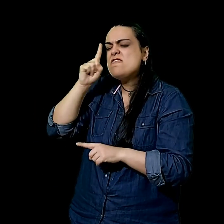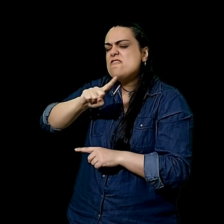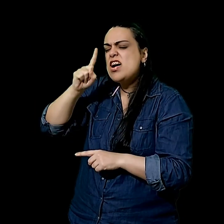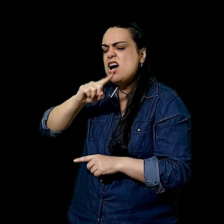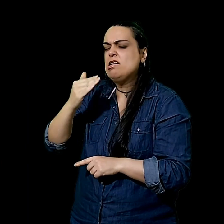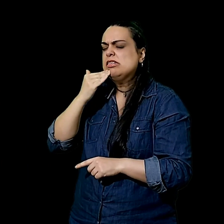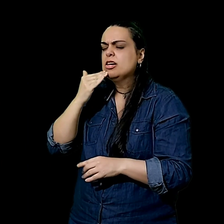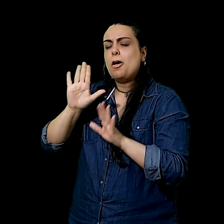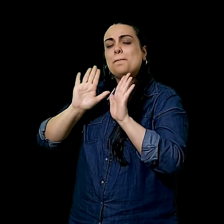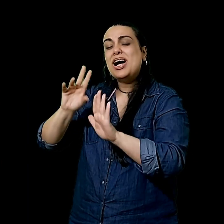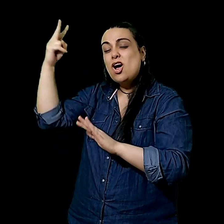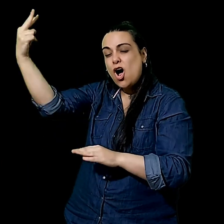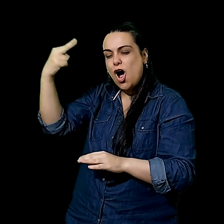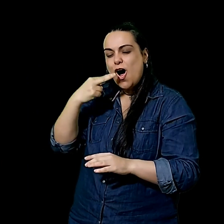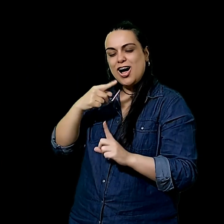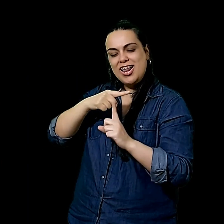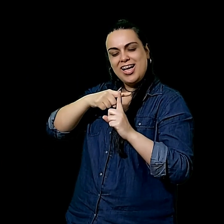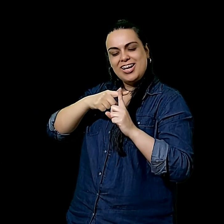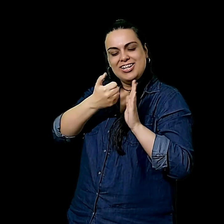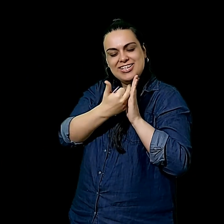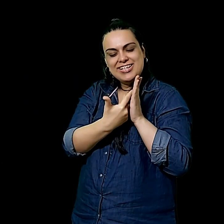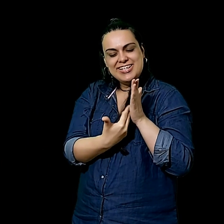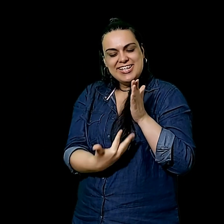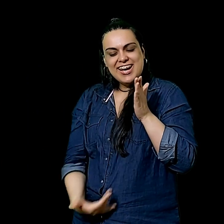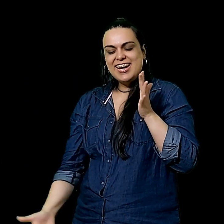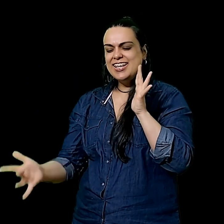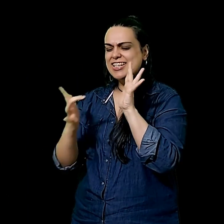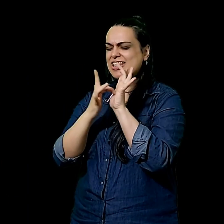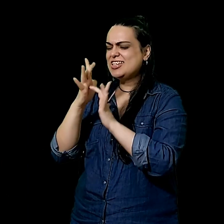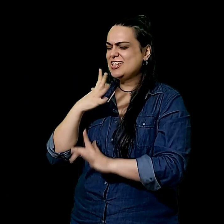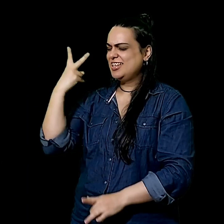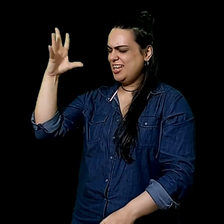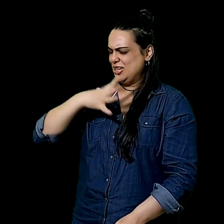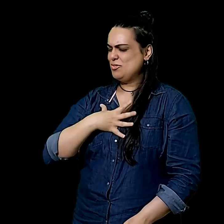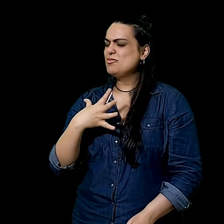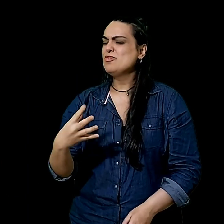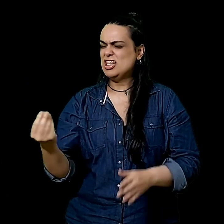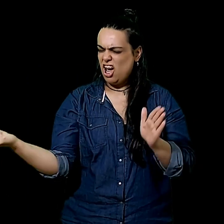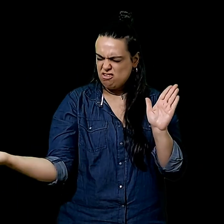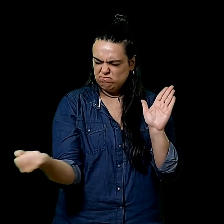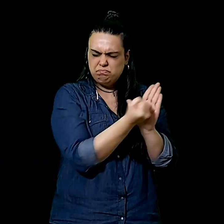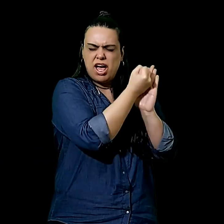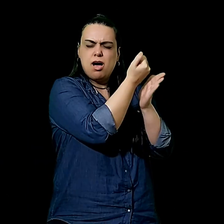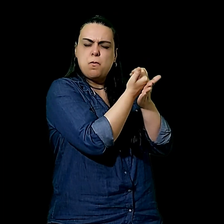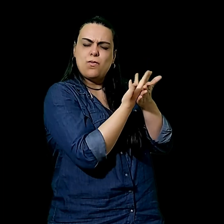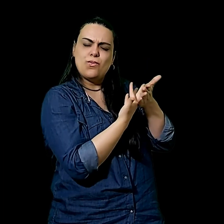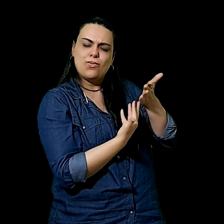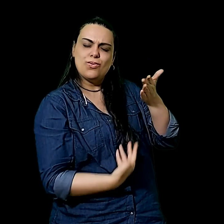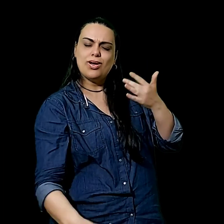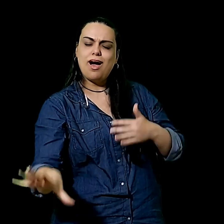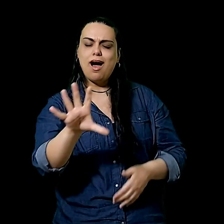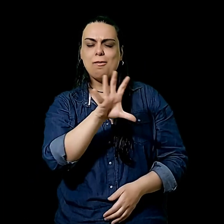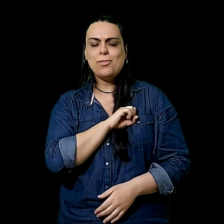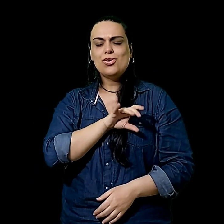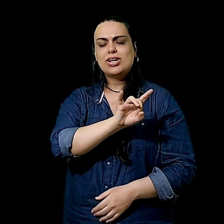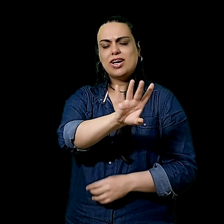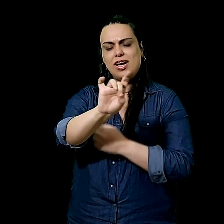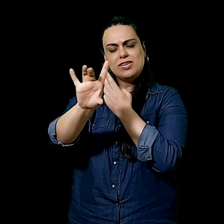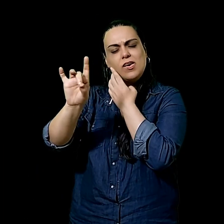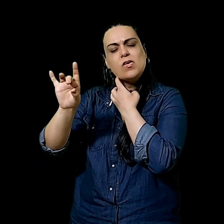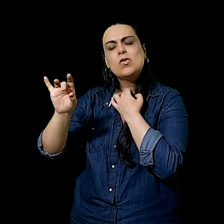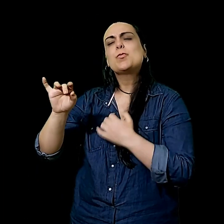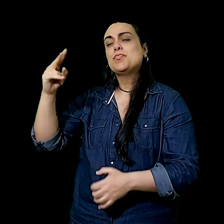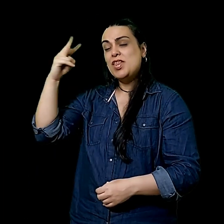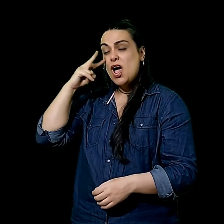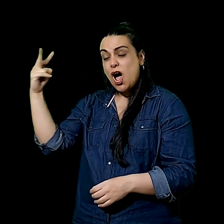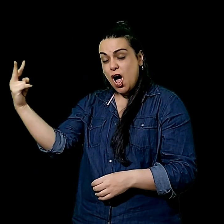para o sangue do Teu Filho Jesus Cristo, que foi vertido na cruz do Calvário por amor de cada um de nós. Olhando sobre